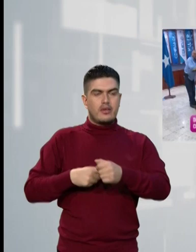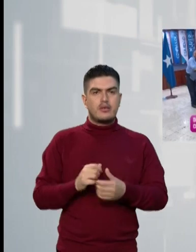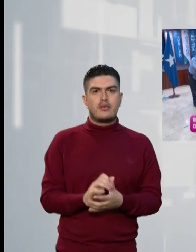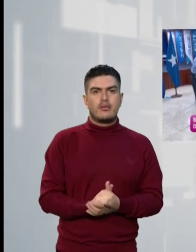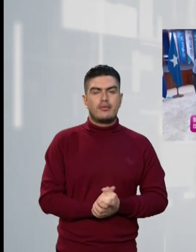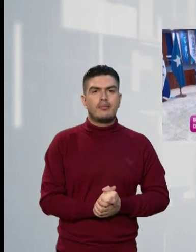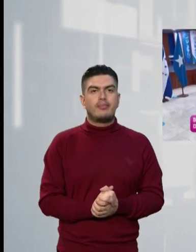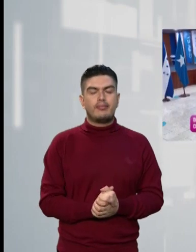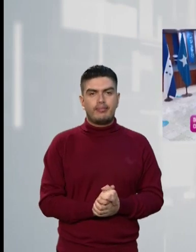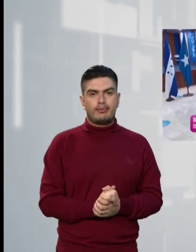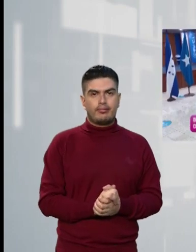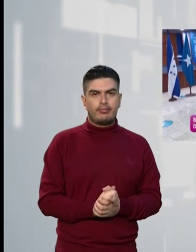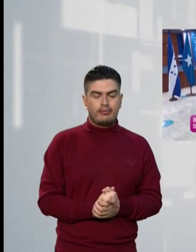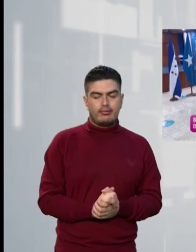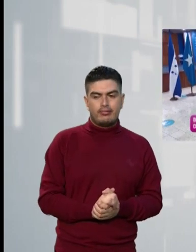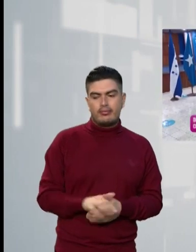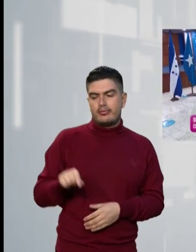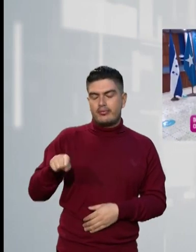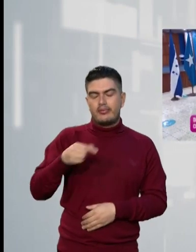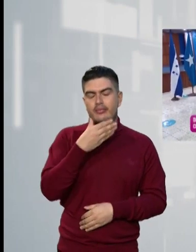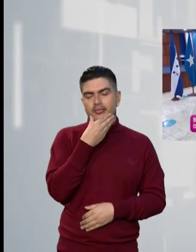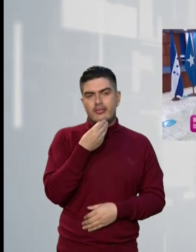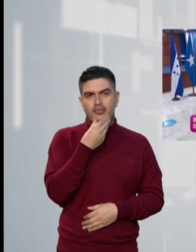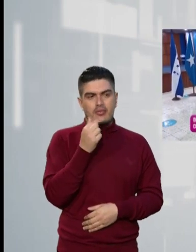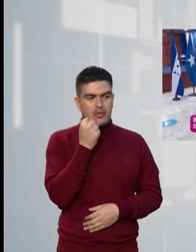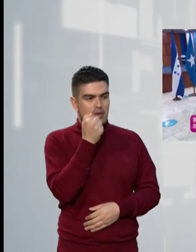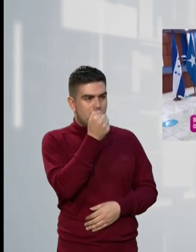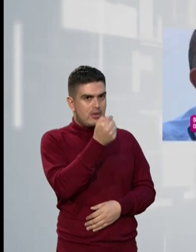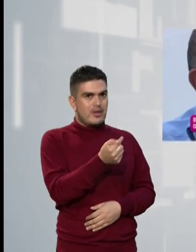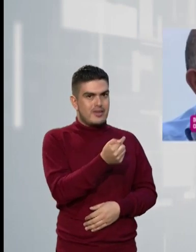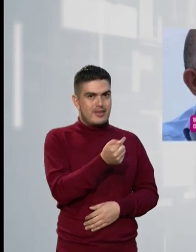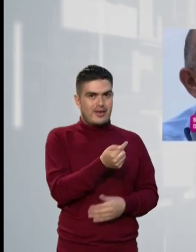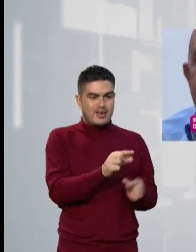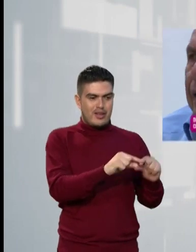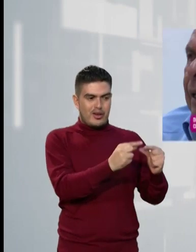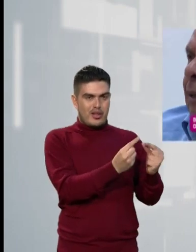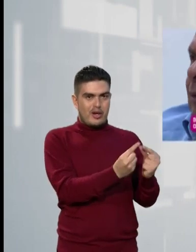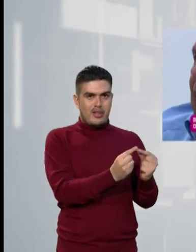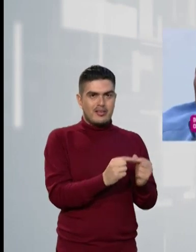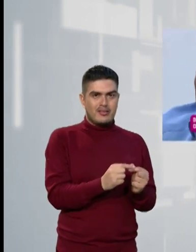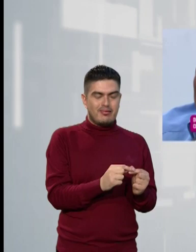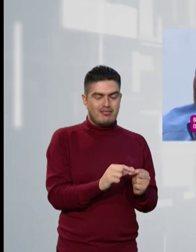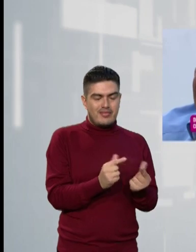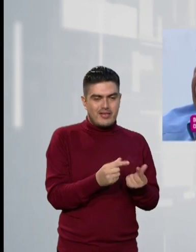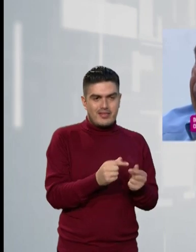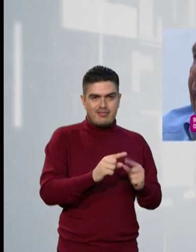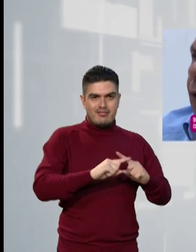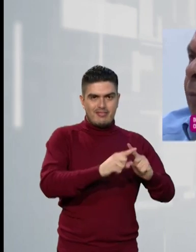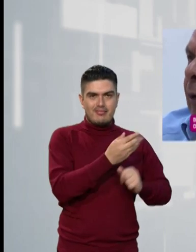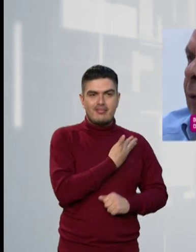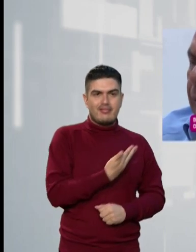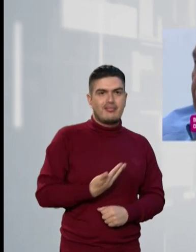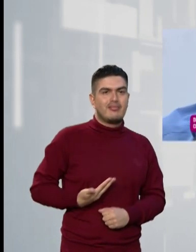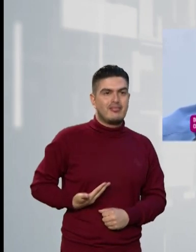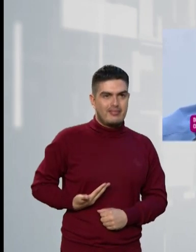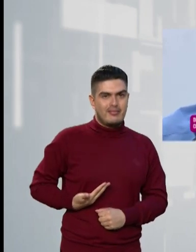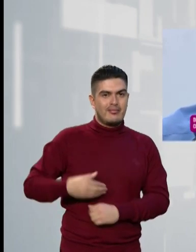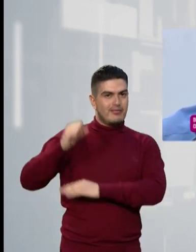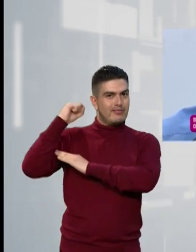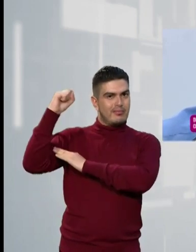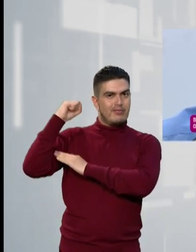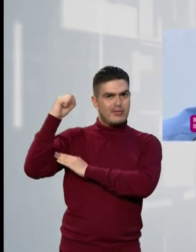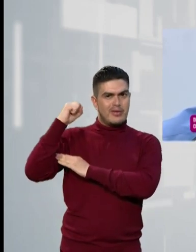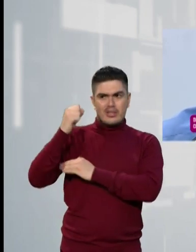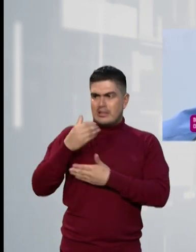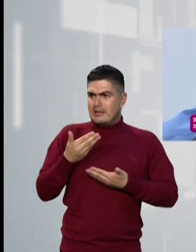de libre Gilberto Ríos califica estas palabras como un acto de desesperación del exmandatario y una estrategia para no ser requerido por